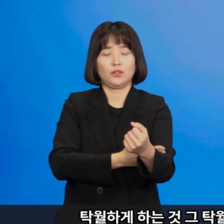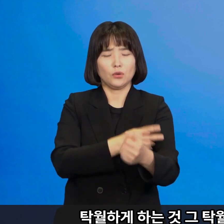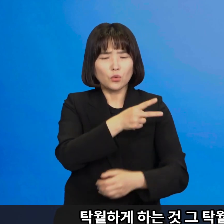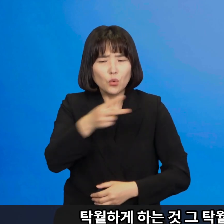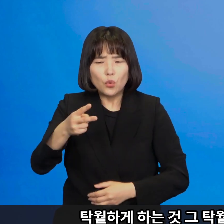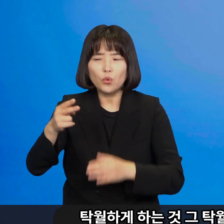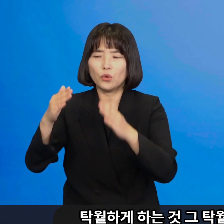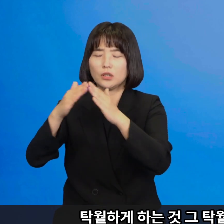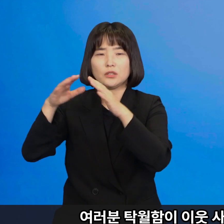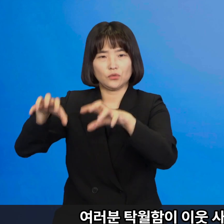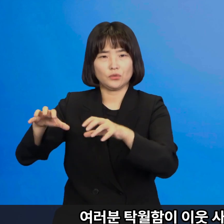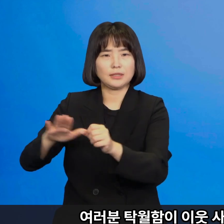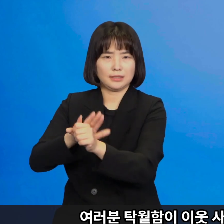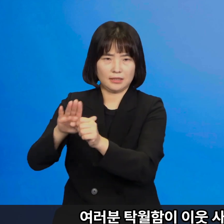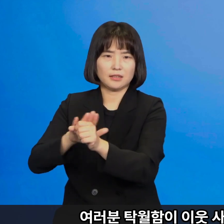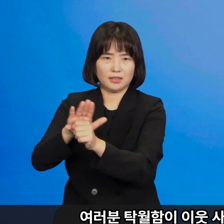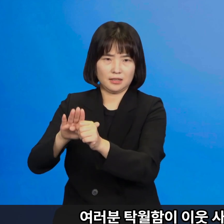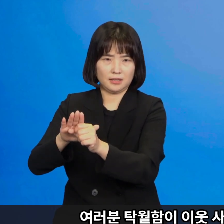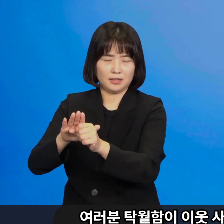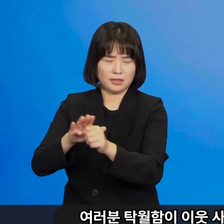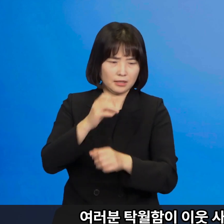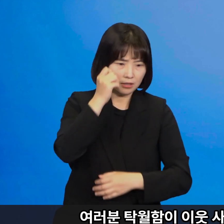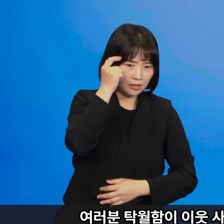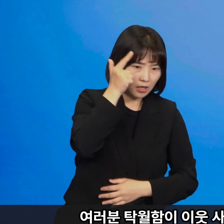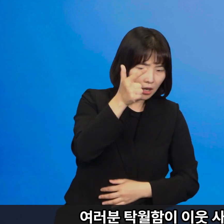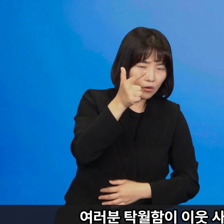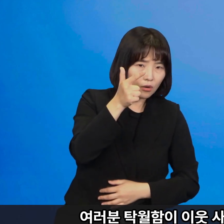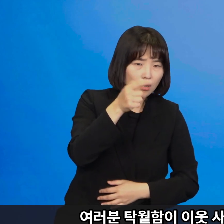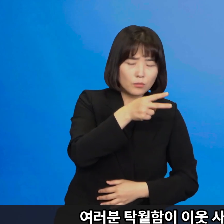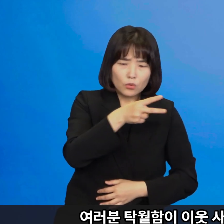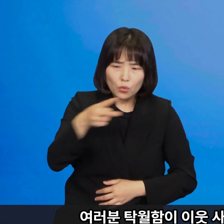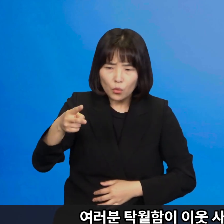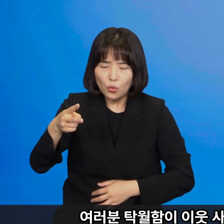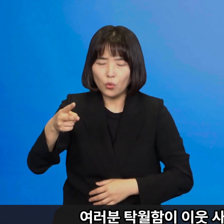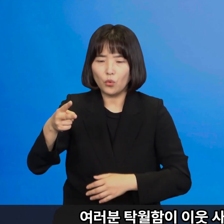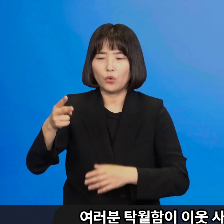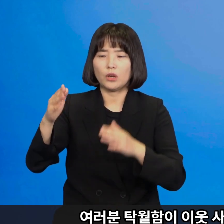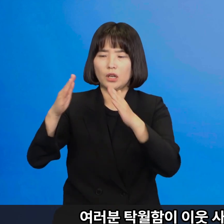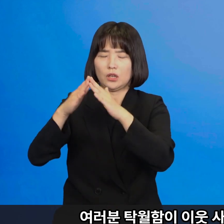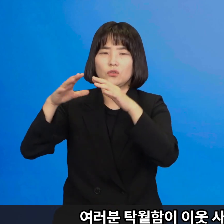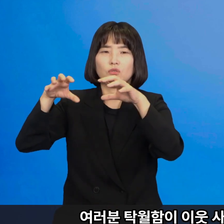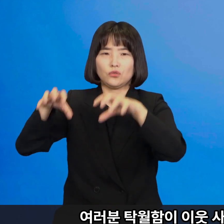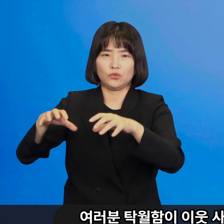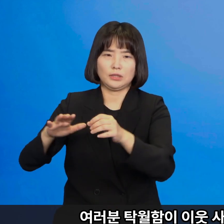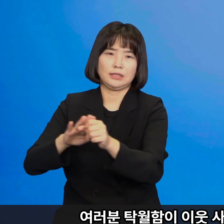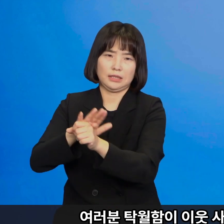이웃사랑이었습니다. 여러분, 탁월함이 이웃사랑으로 연결될 수 있다고요.